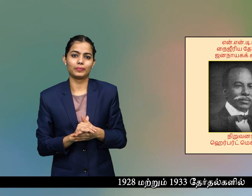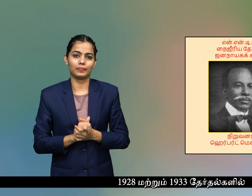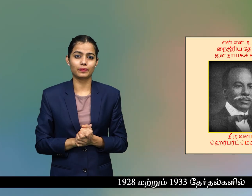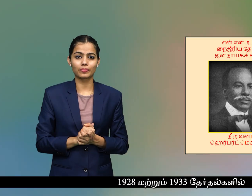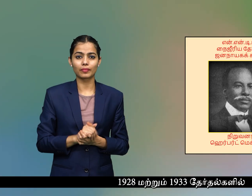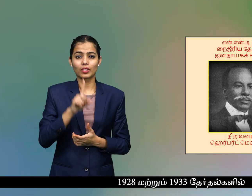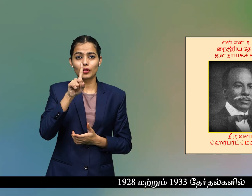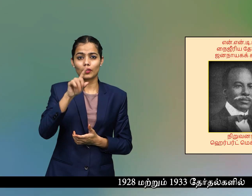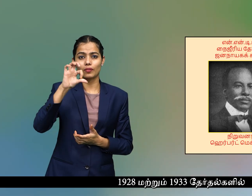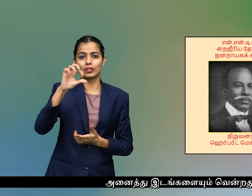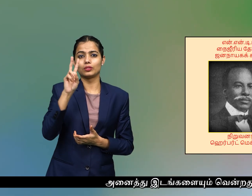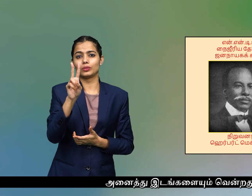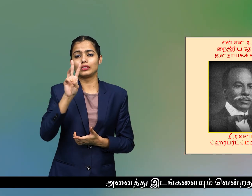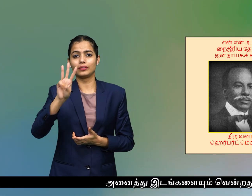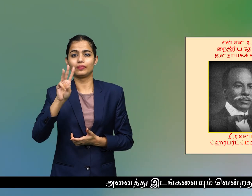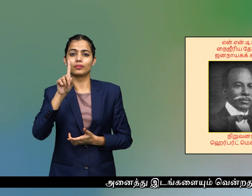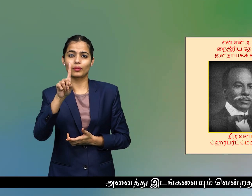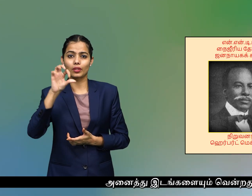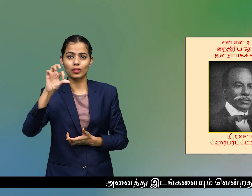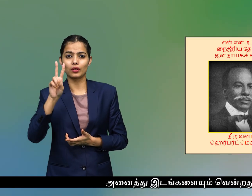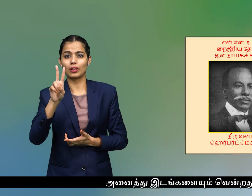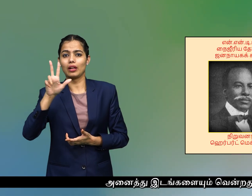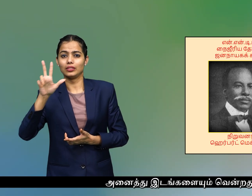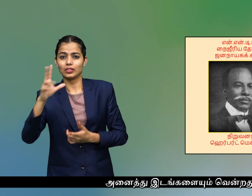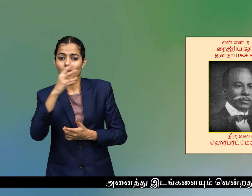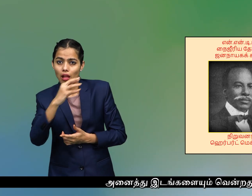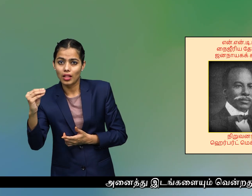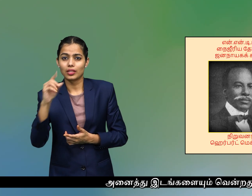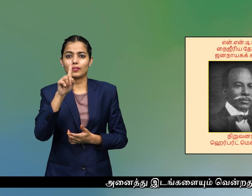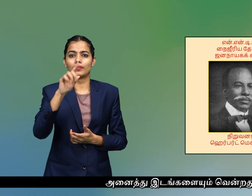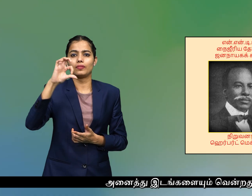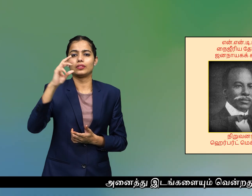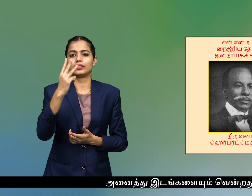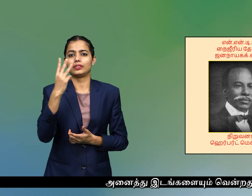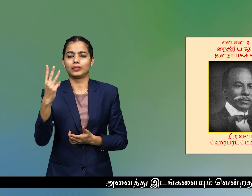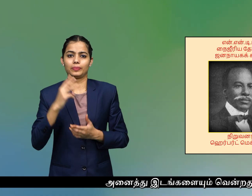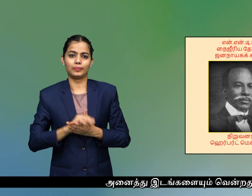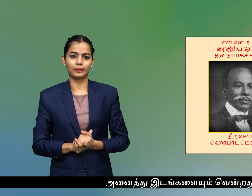1933 தேர்தல்களில் அனைத்து இடங்களையும் வென்றது.